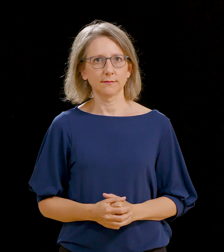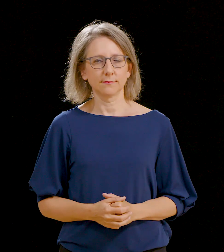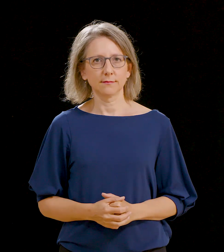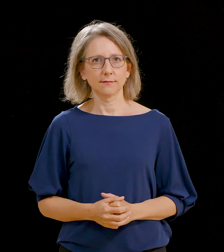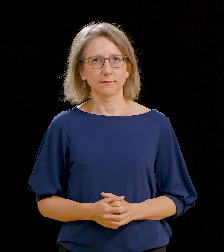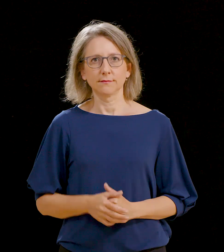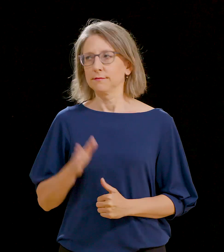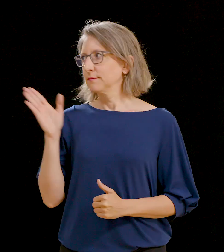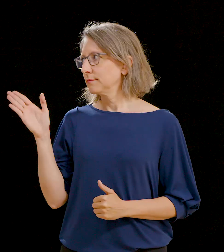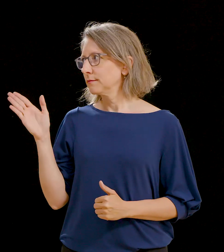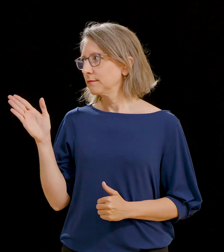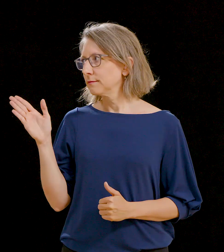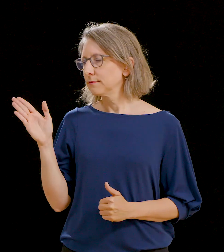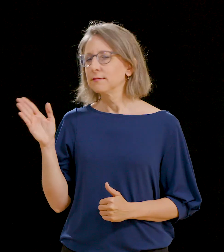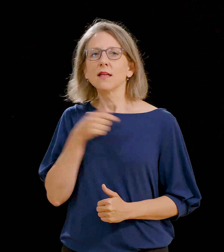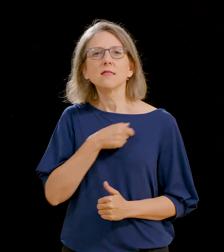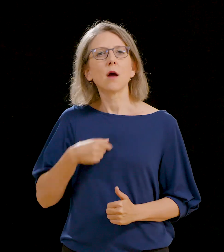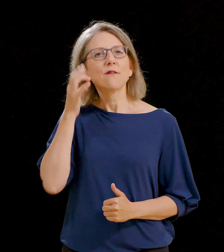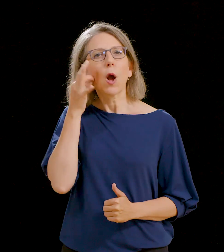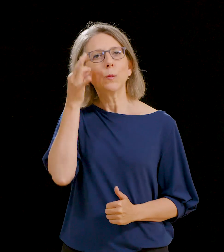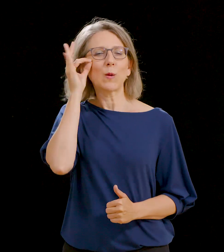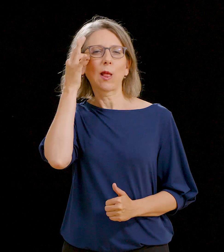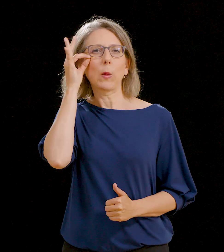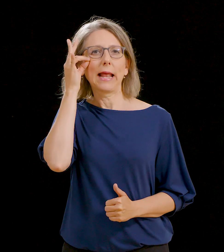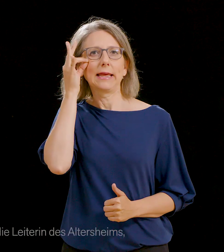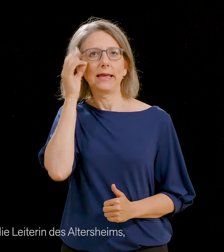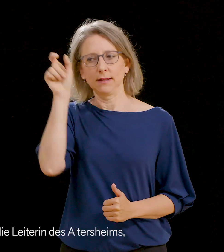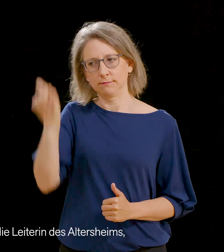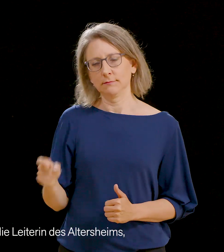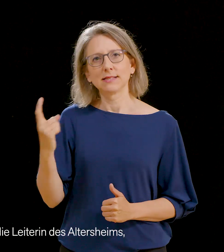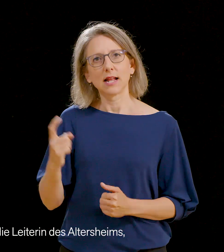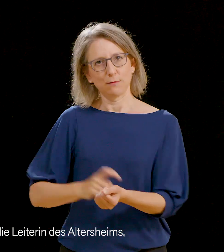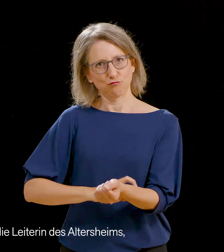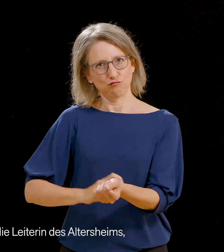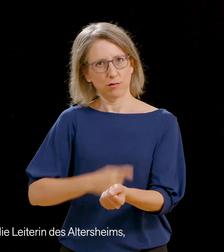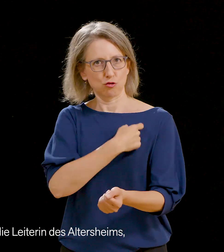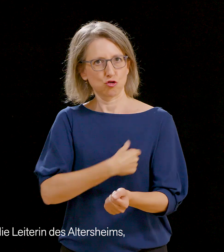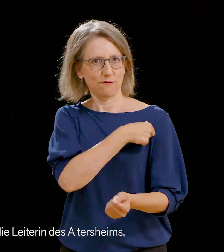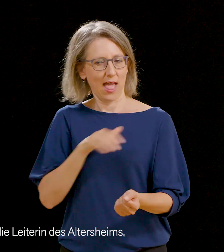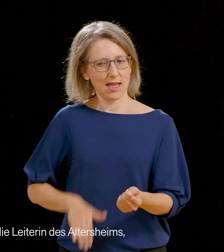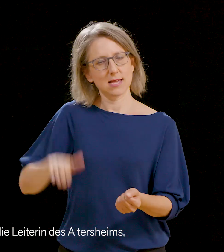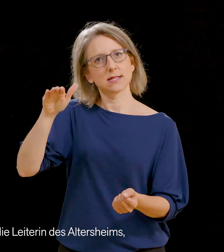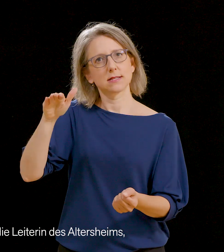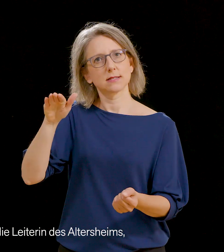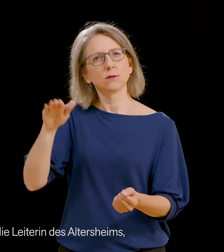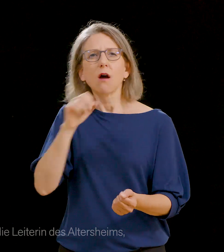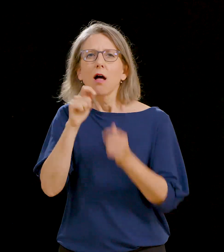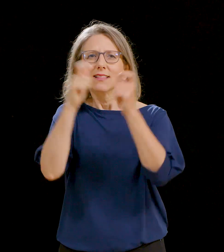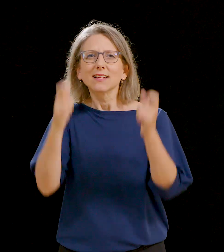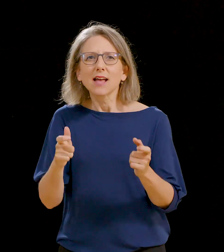Das ist Frau Motte-Chügele. Sie ist gebürtige Schweizerin und die Leiterin des Altersheims, in